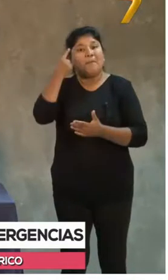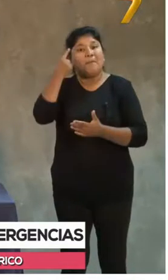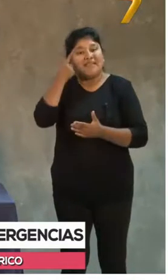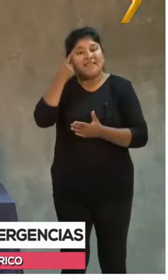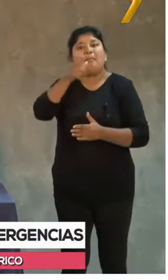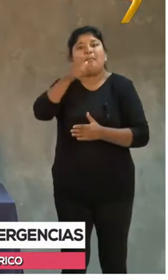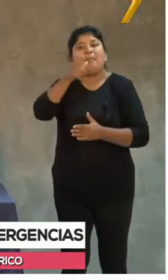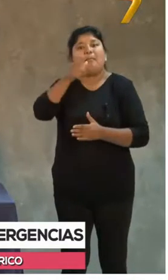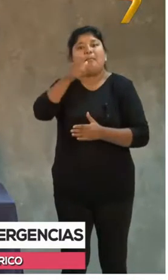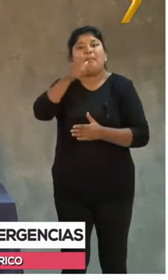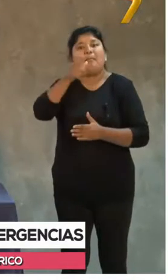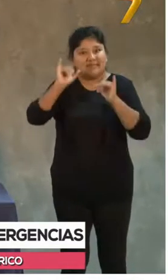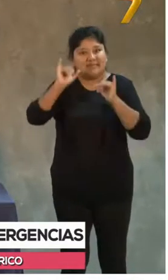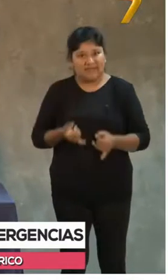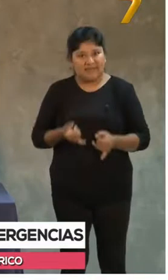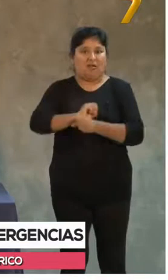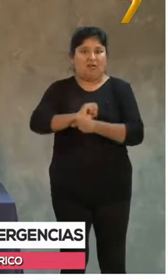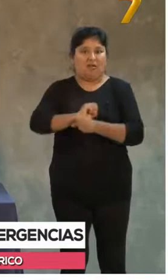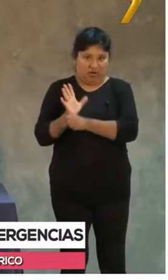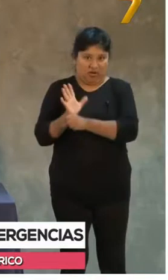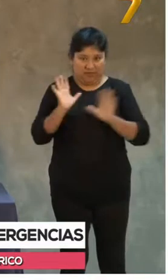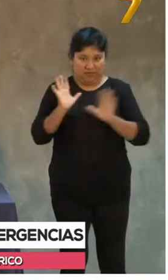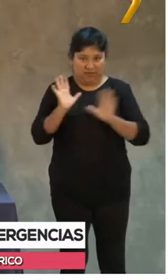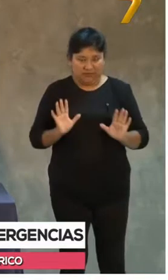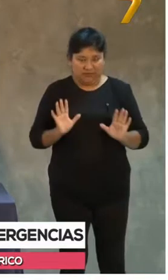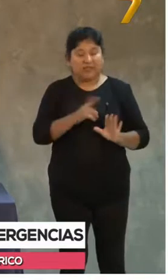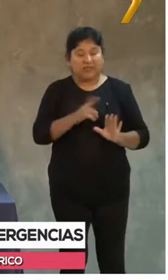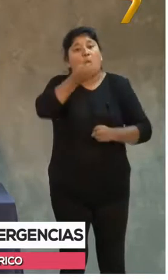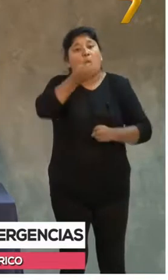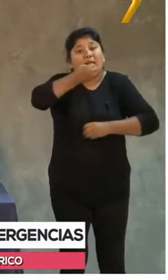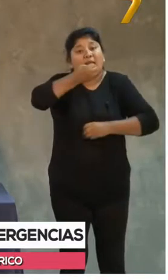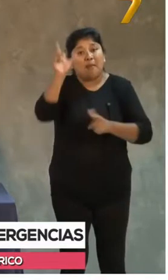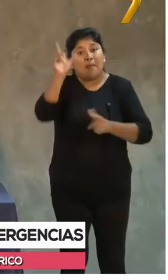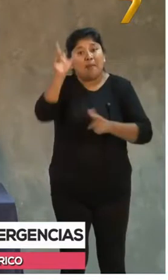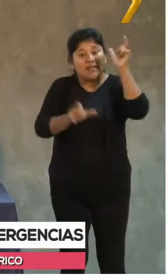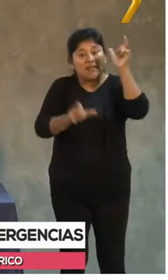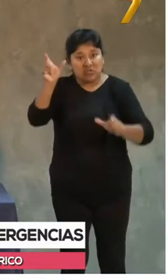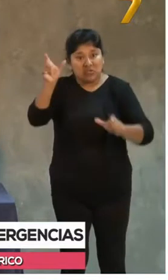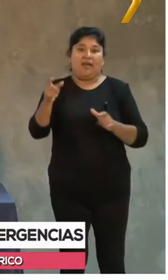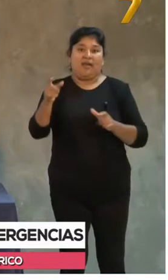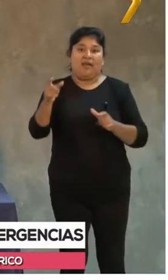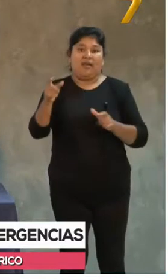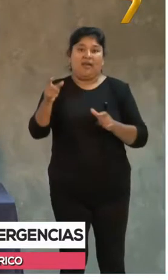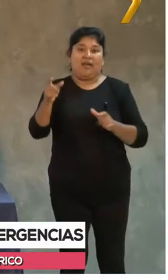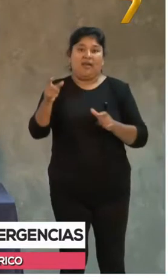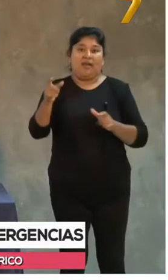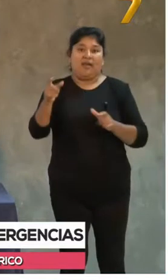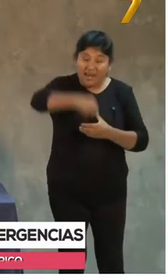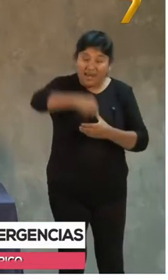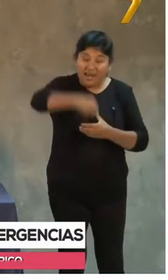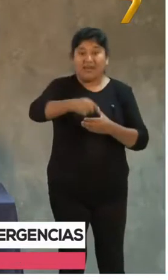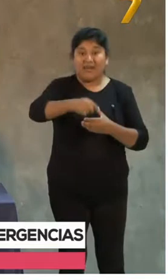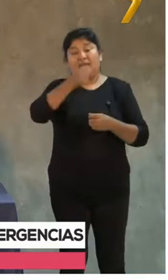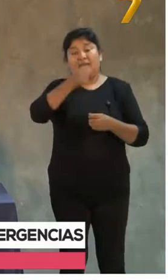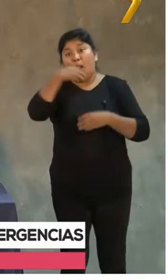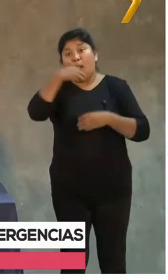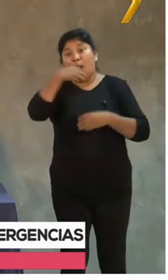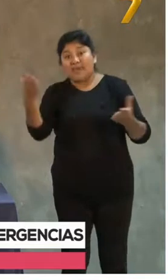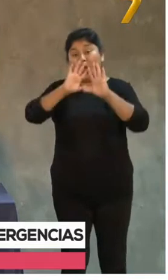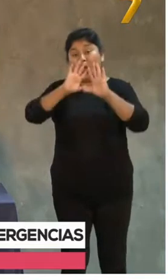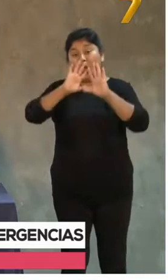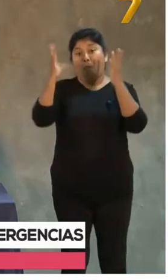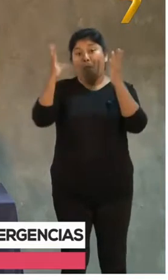vamos a considerar cualquier persona que ingrese desde cualquier país extranjero y que